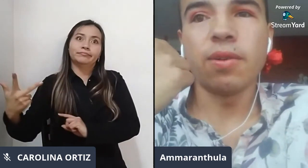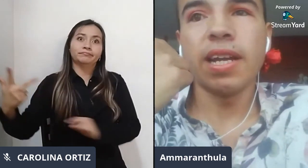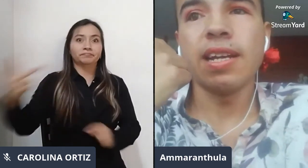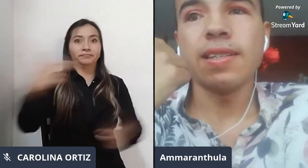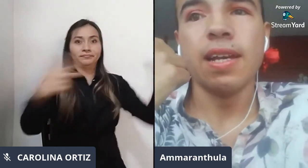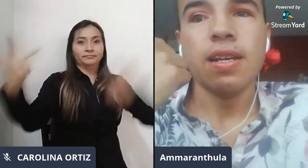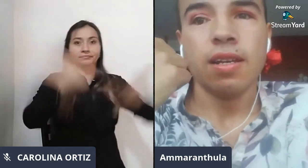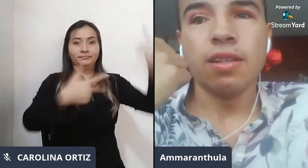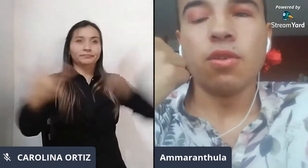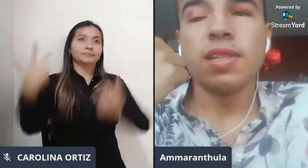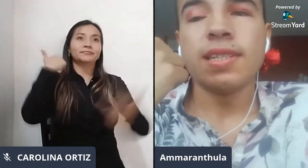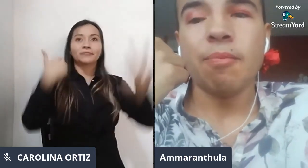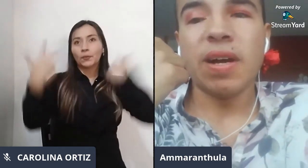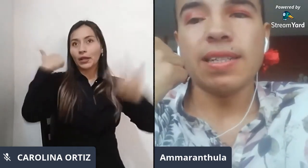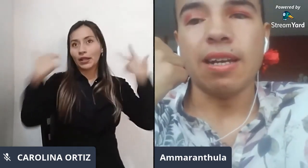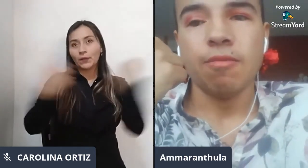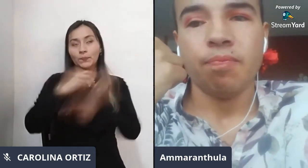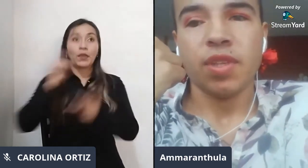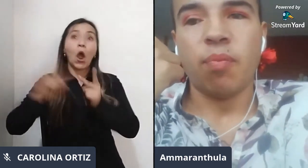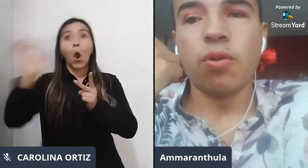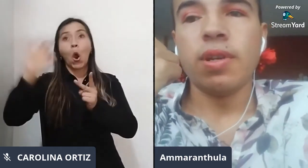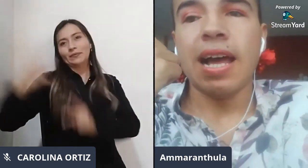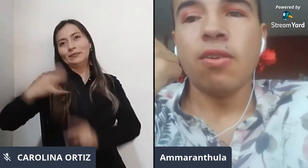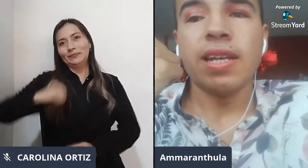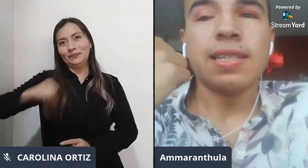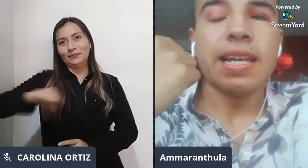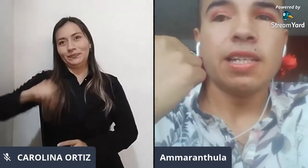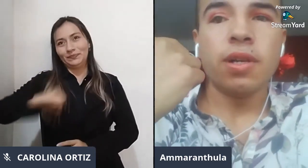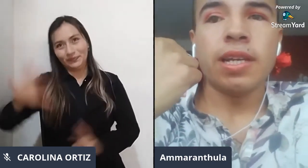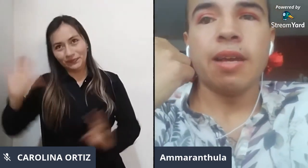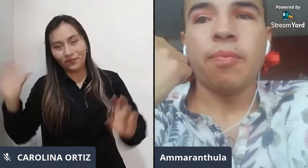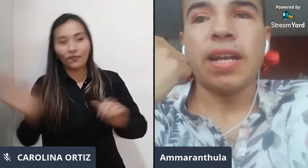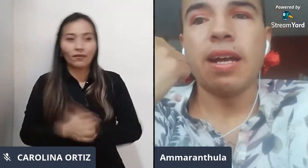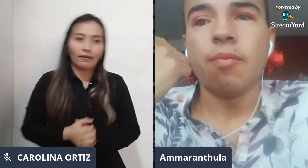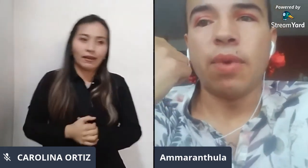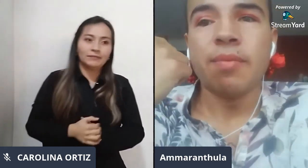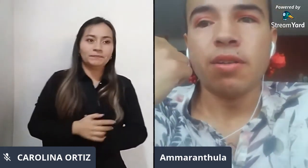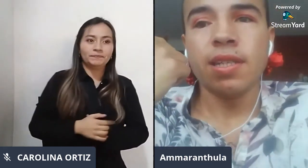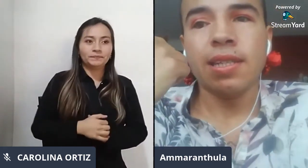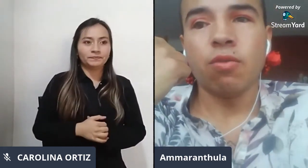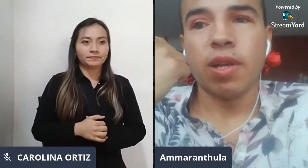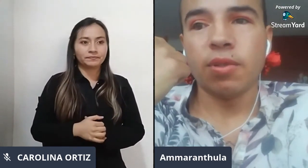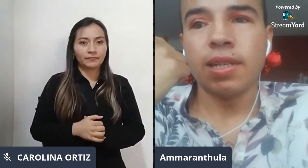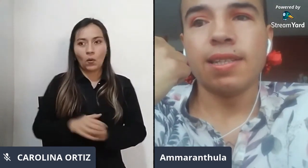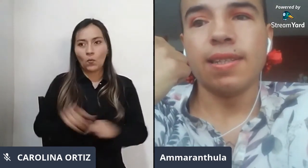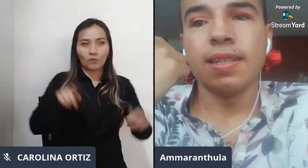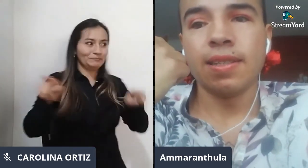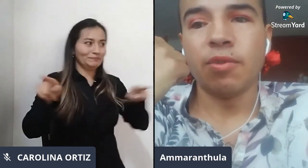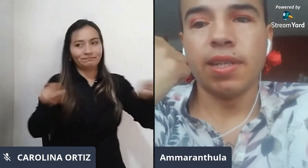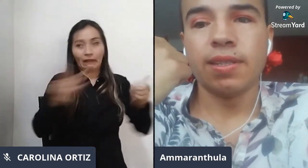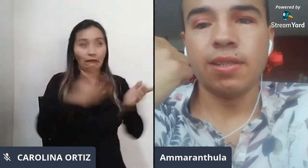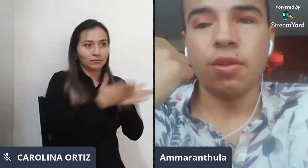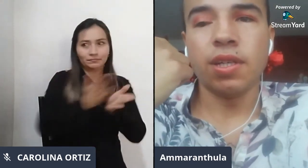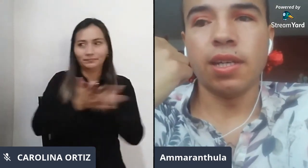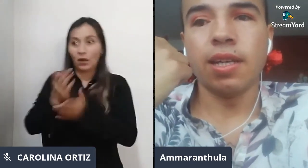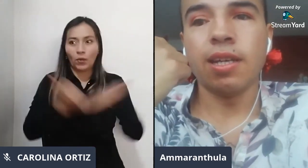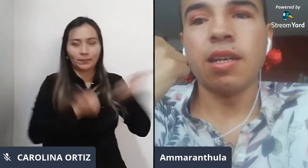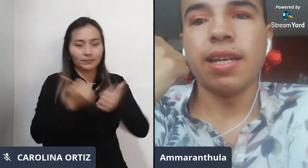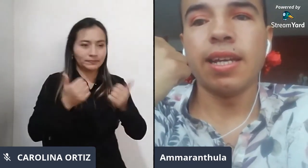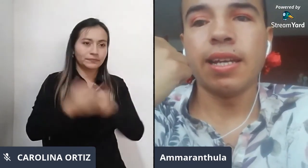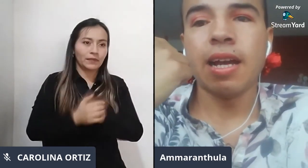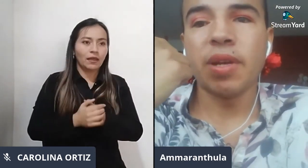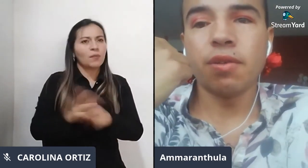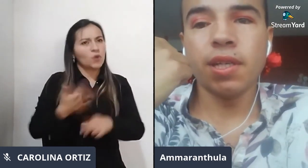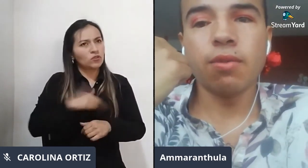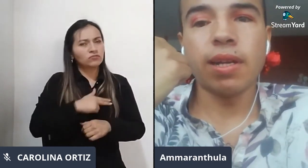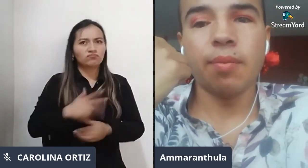o son peluqueras. Entonces, ¿qué pasa? Por un lado está el hecho de que para, al menos desde cuerpos en resistencia, movilización